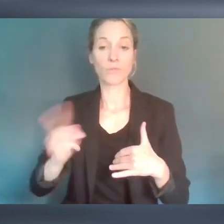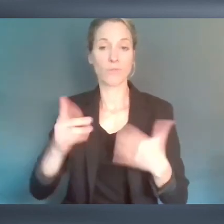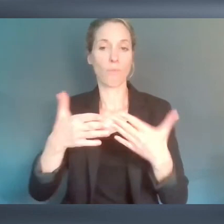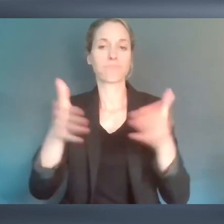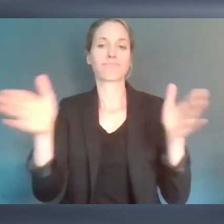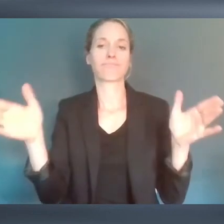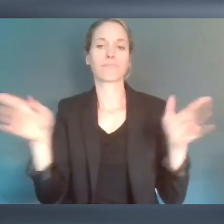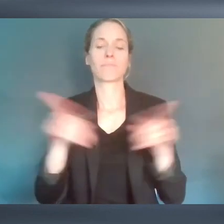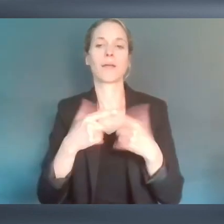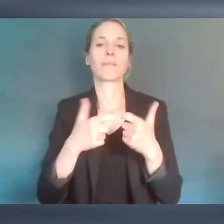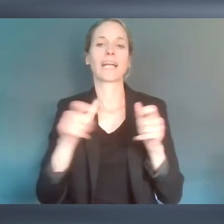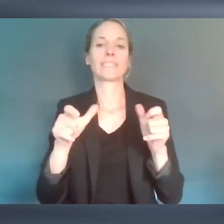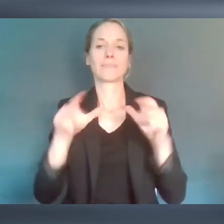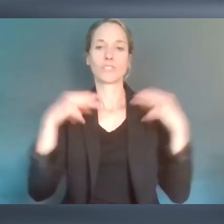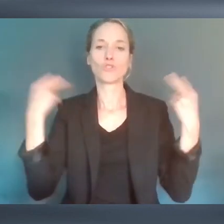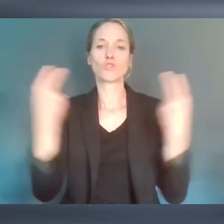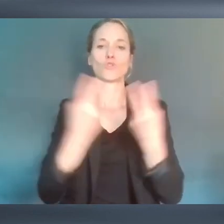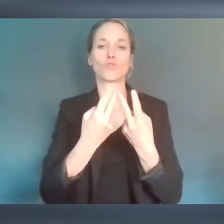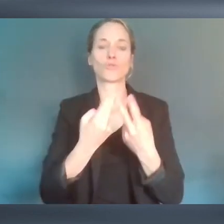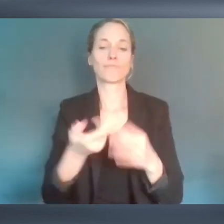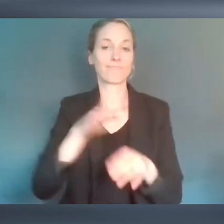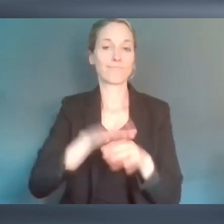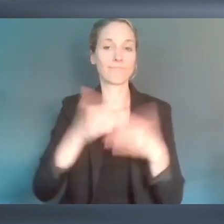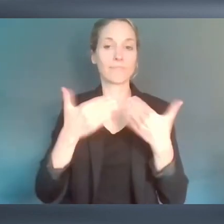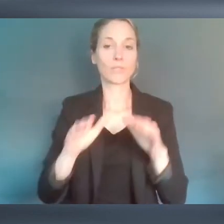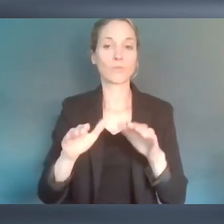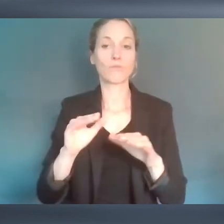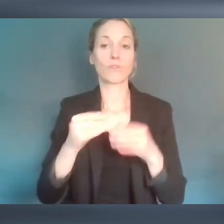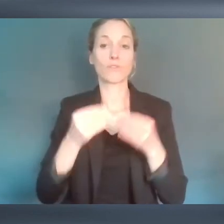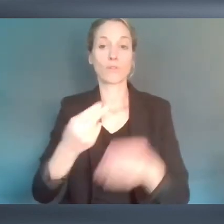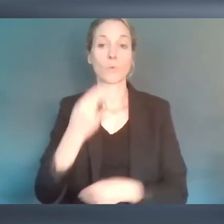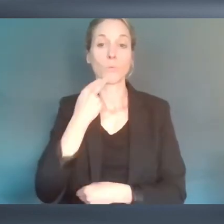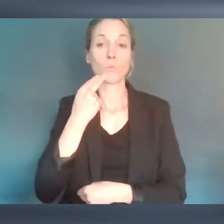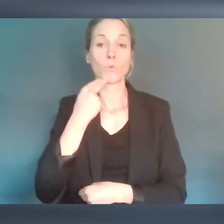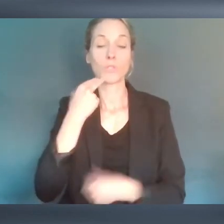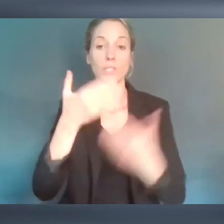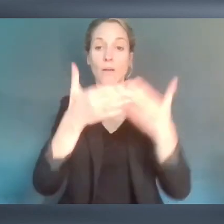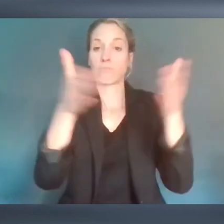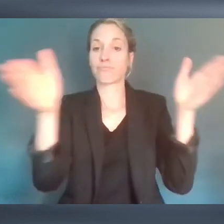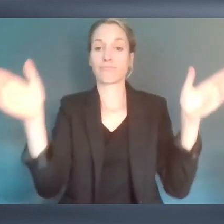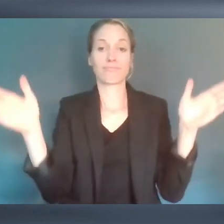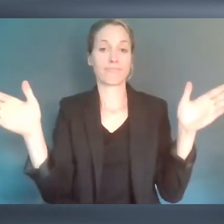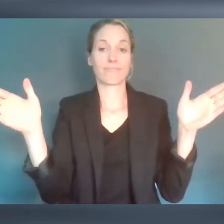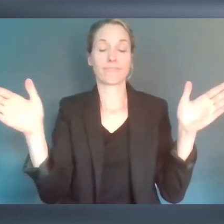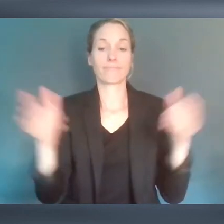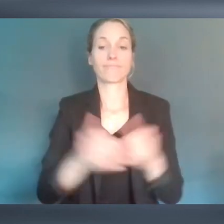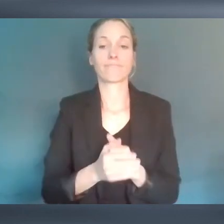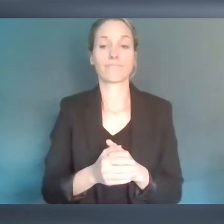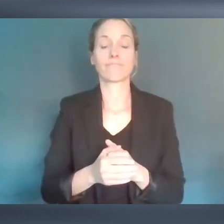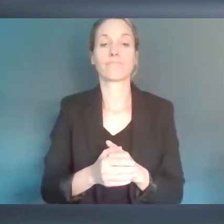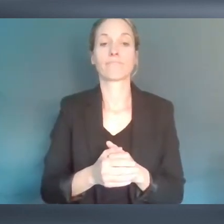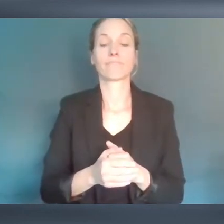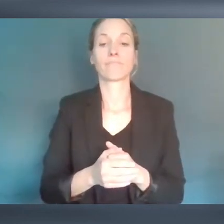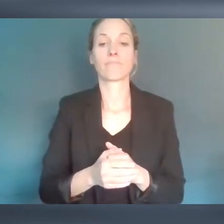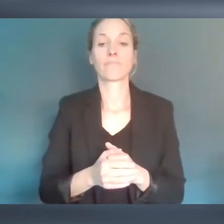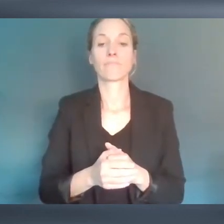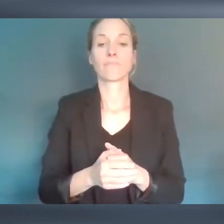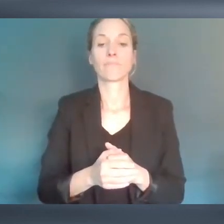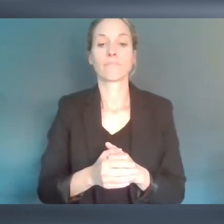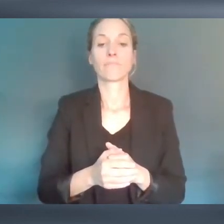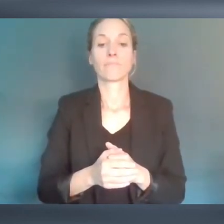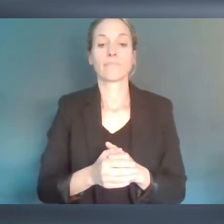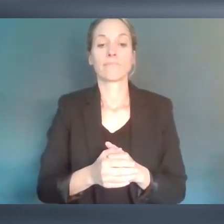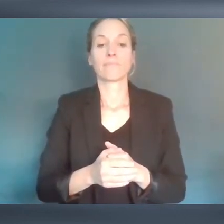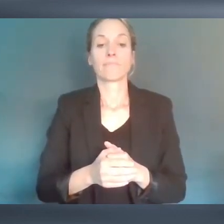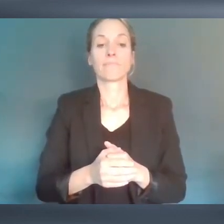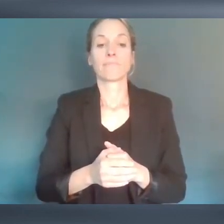universelle, c'est utile à bien davantage de monde qu'à seulement les personnes en situation de handicap. Et on peut très bien faire le